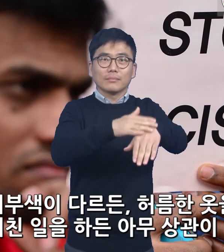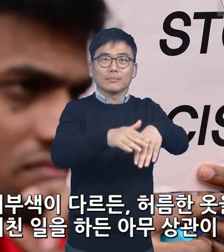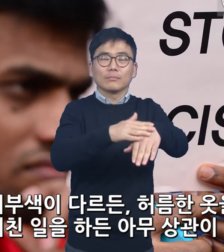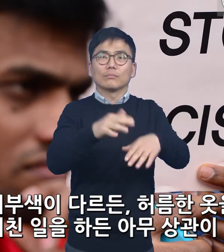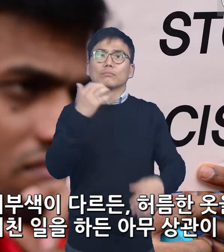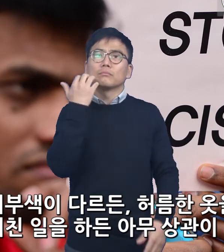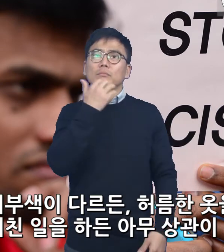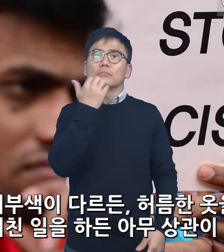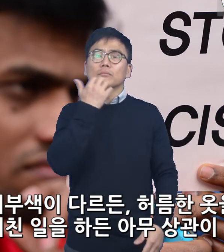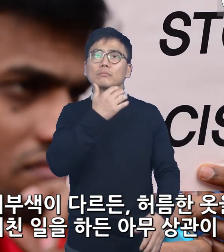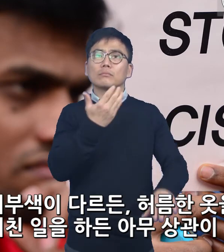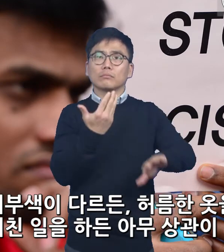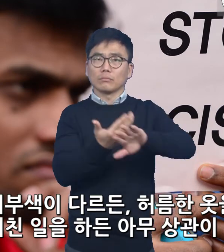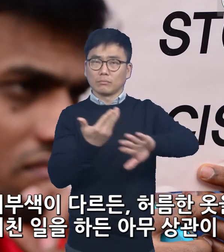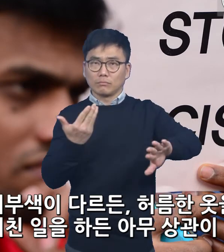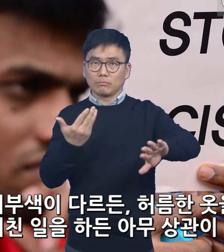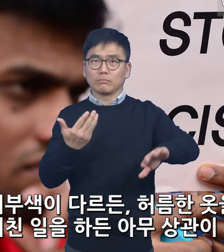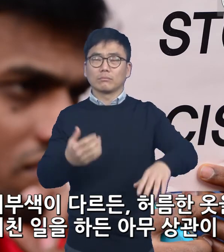우리와 피부색이 다르든